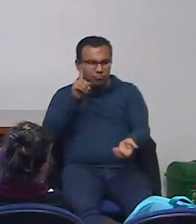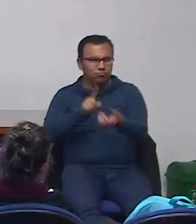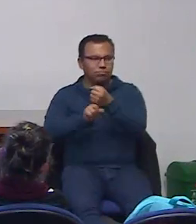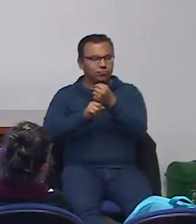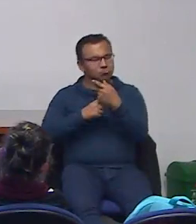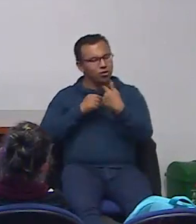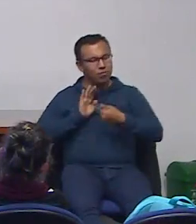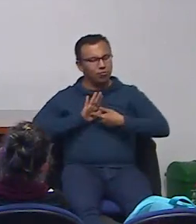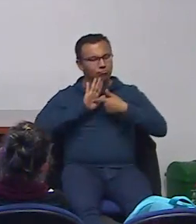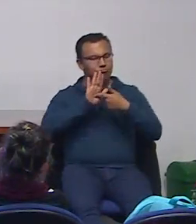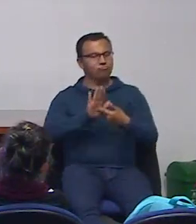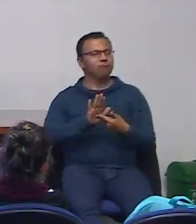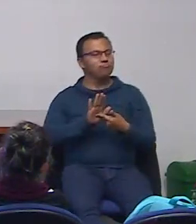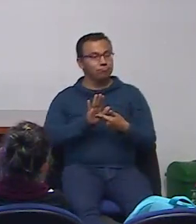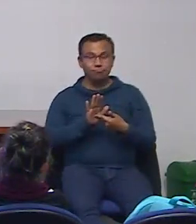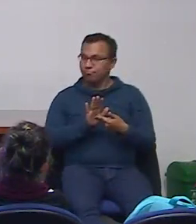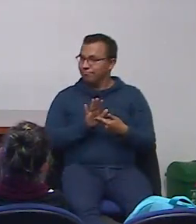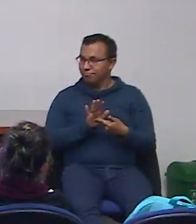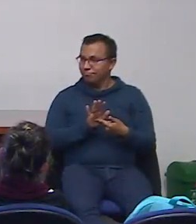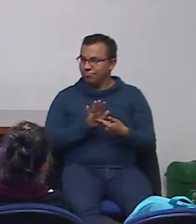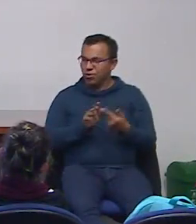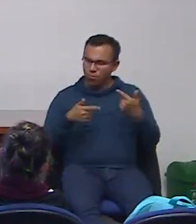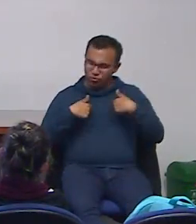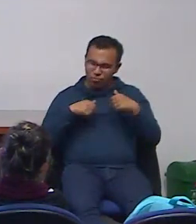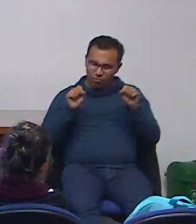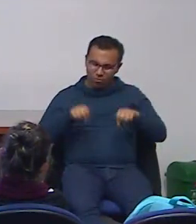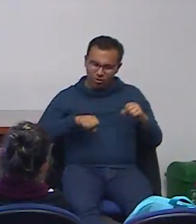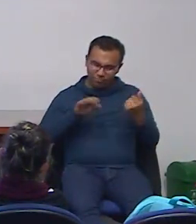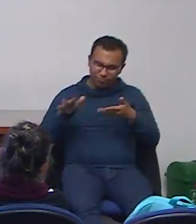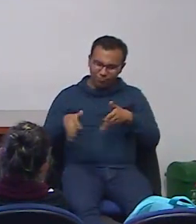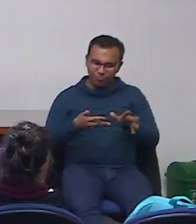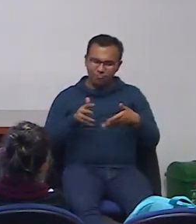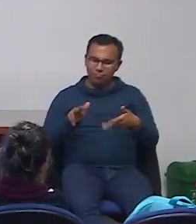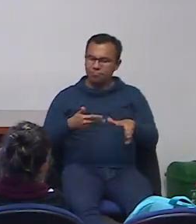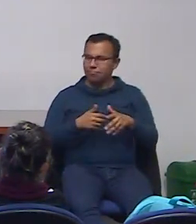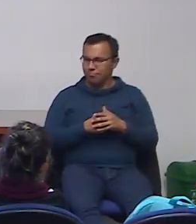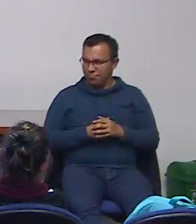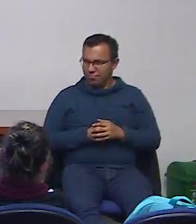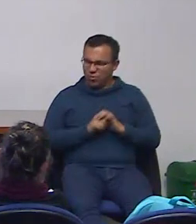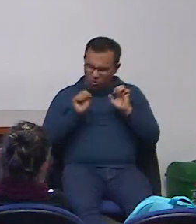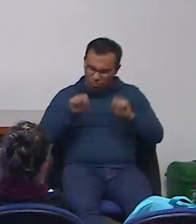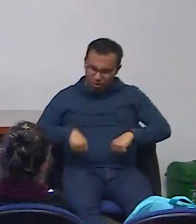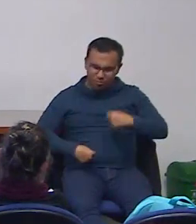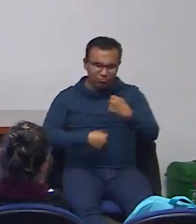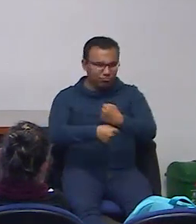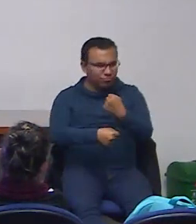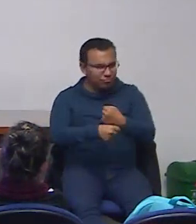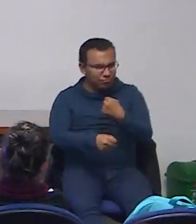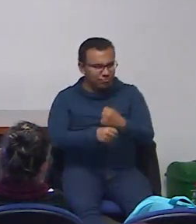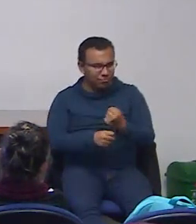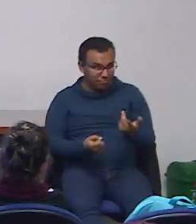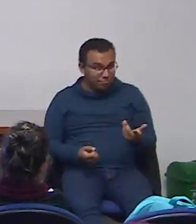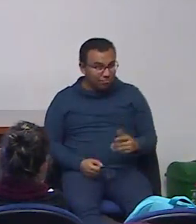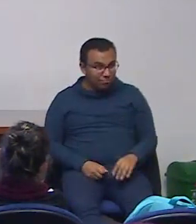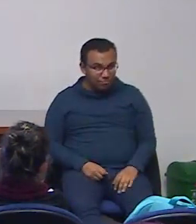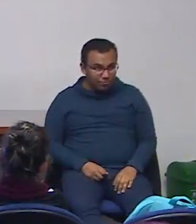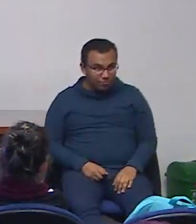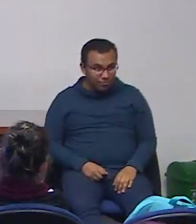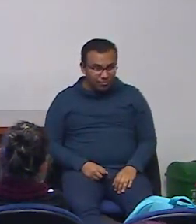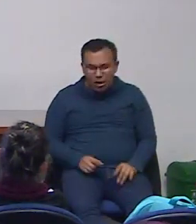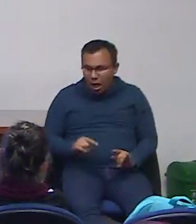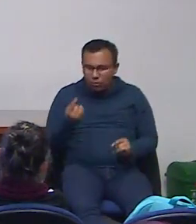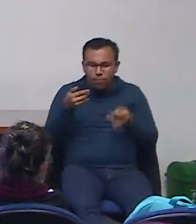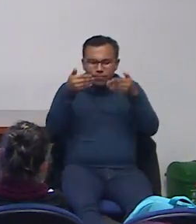intervención como para saber cómo podemos enseñar para poder para saber cómo podemos trabajar con una persona que tiene